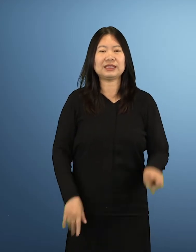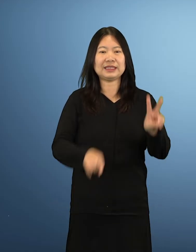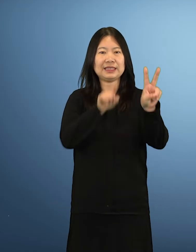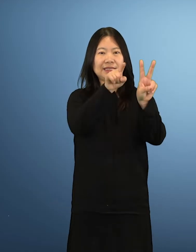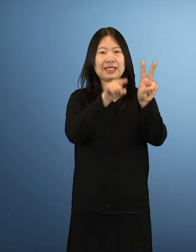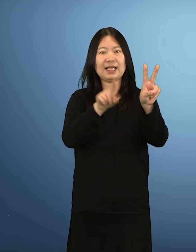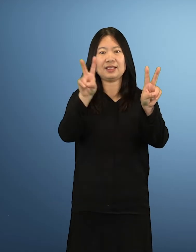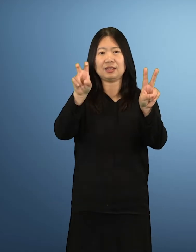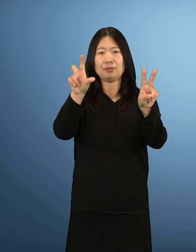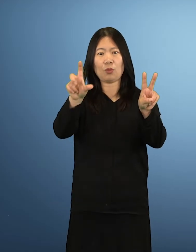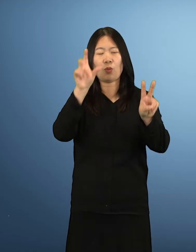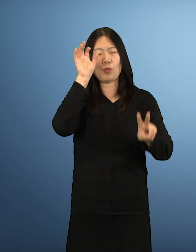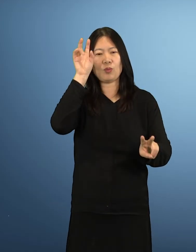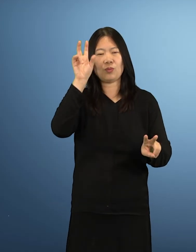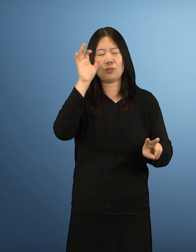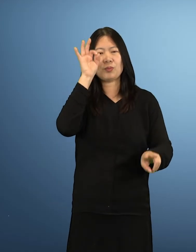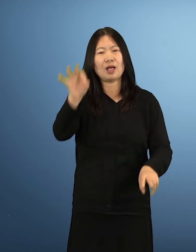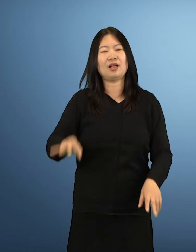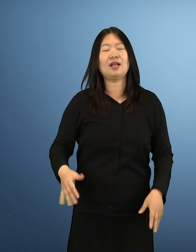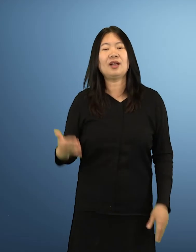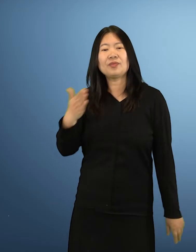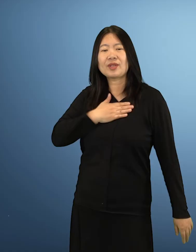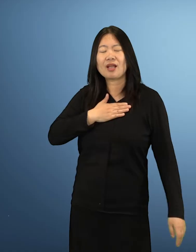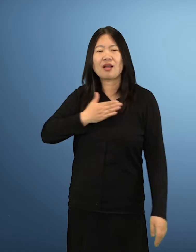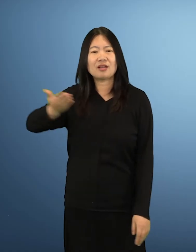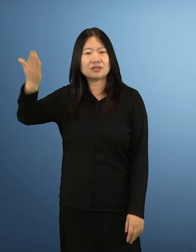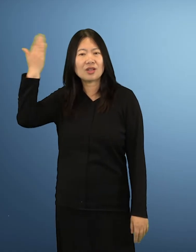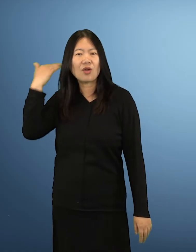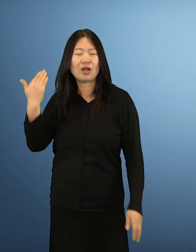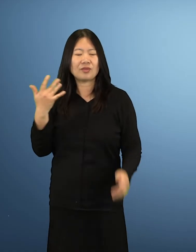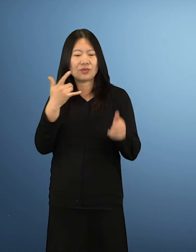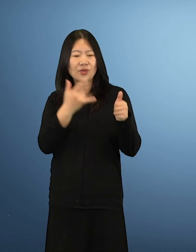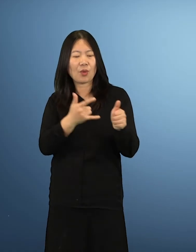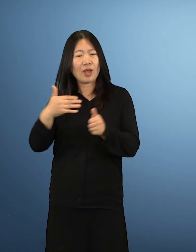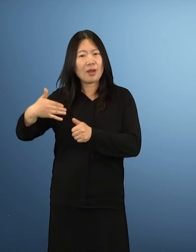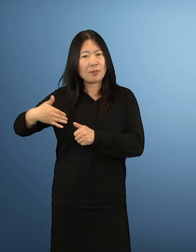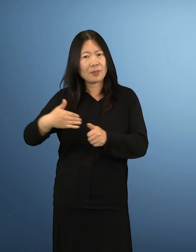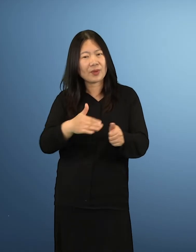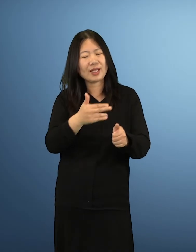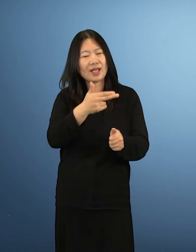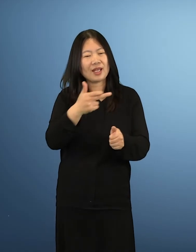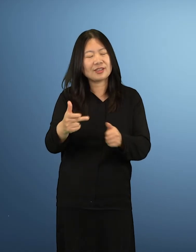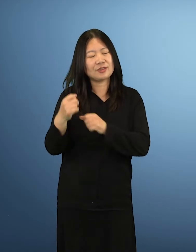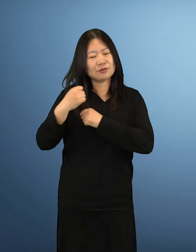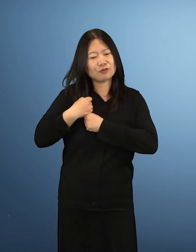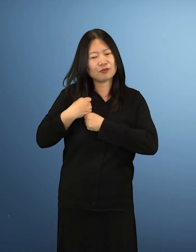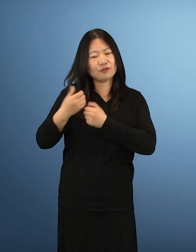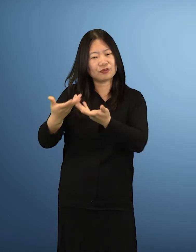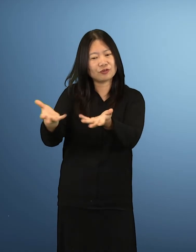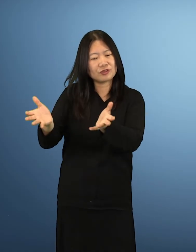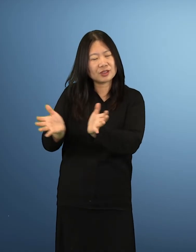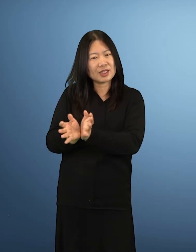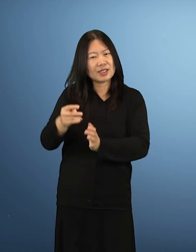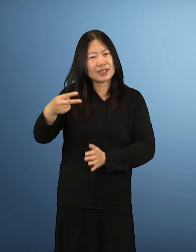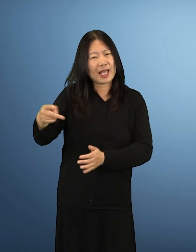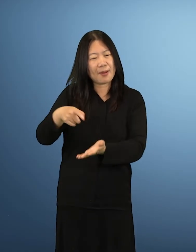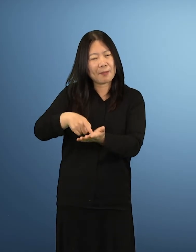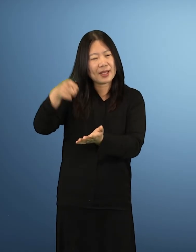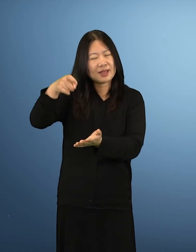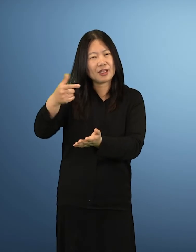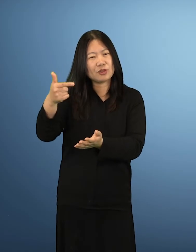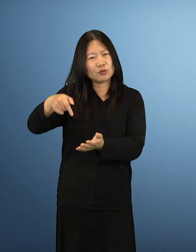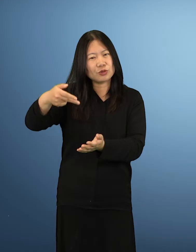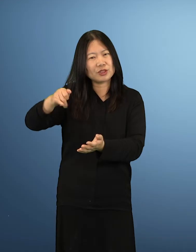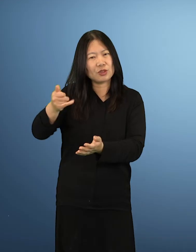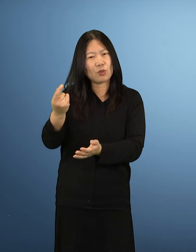2장 25절을 보시면 내가 전에 너희에게 보낸 큰 군대 곧 메뚜기와